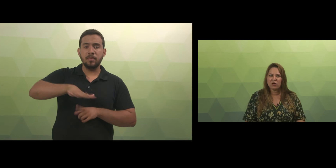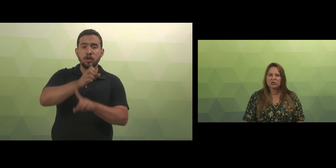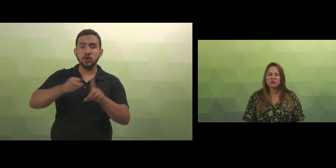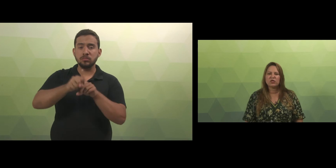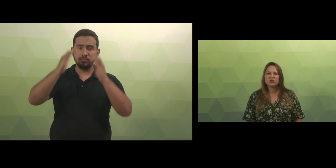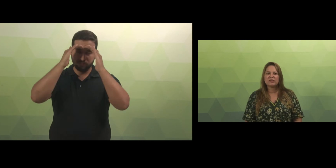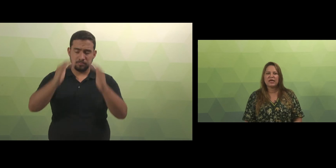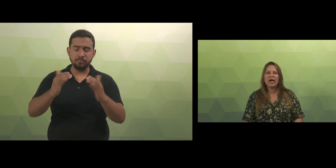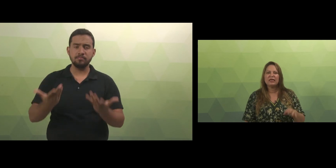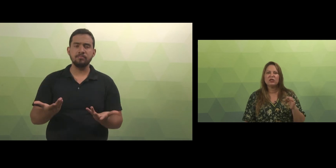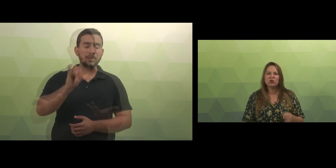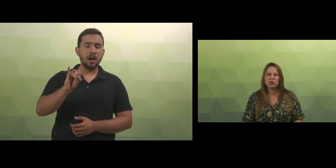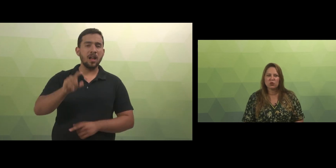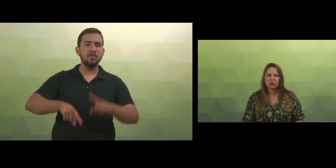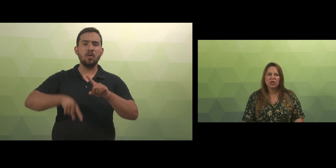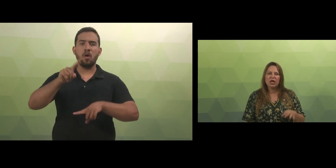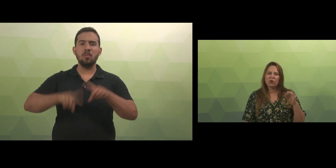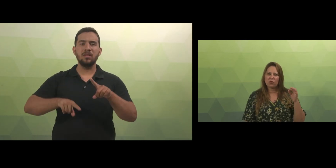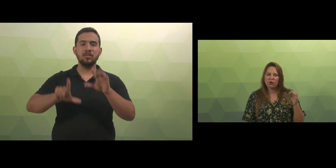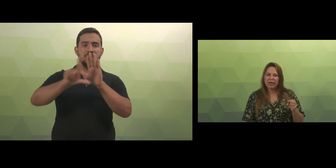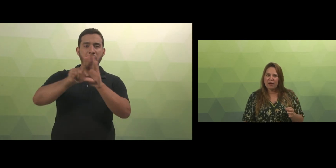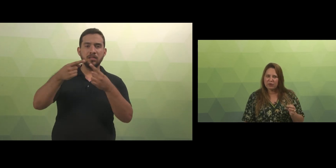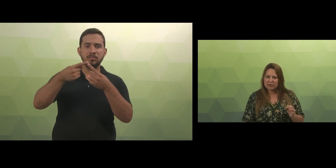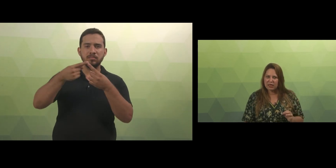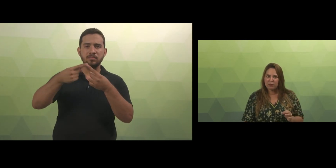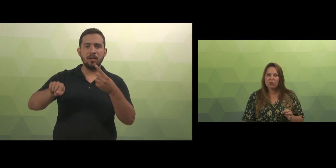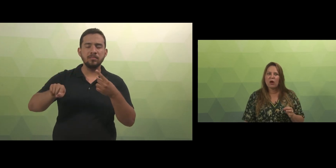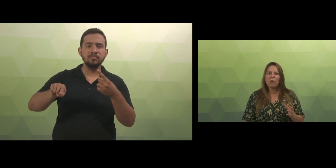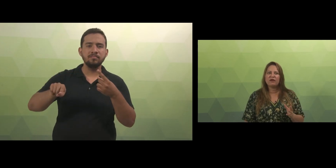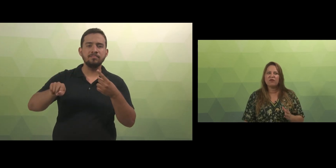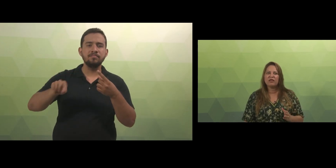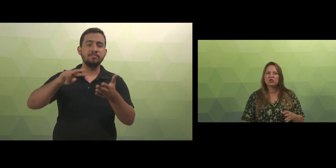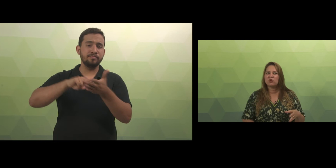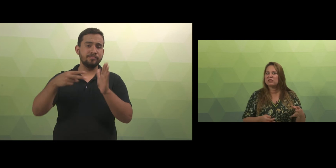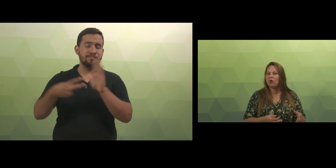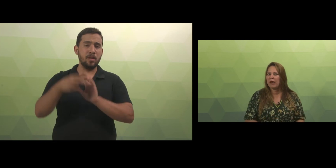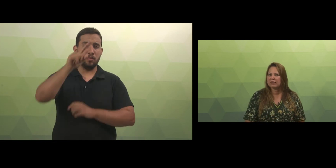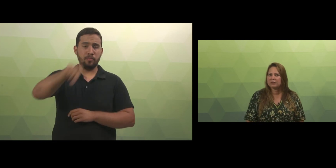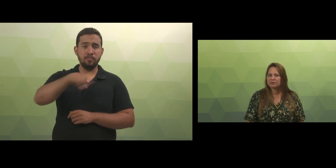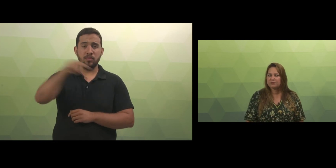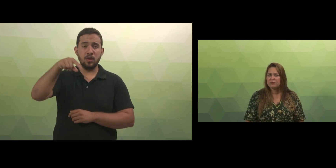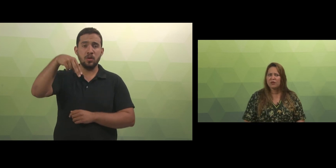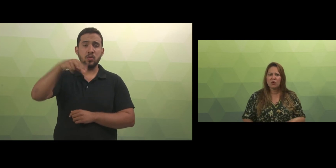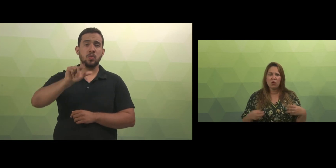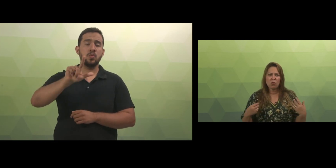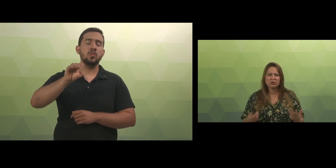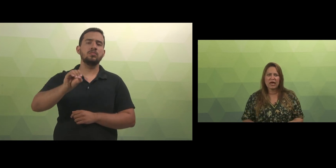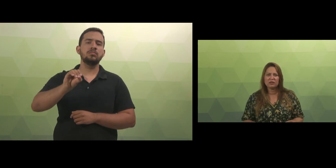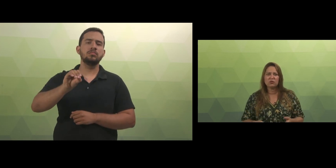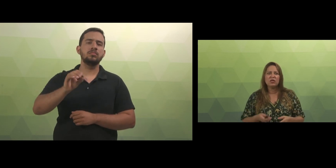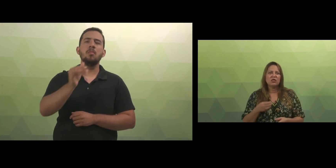o negócio jurídico será nulo. É o que ocorrerá, por exemplo, com a compra e venda de coisa roubada, com